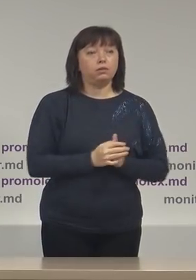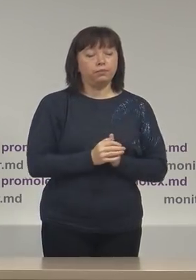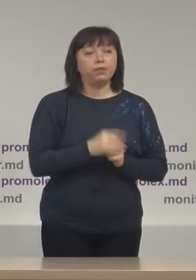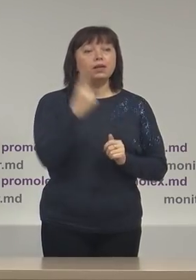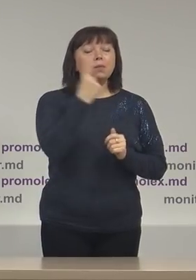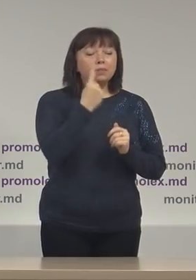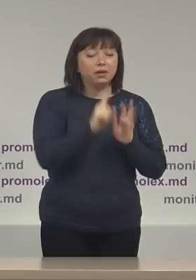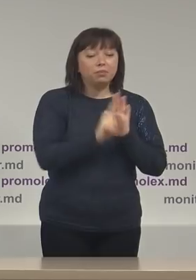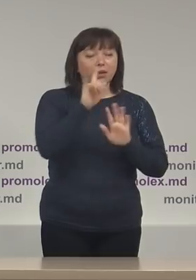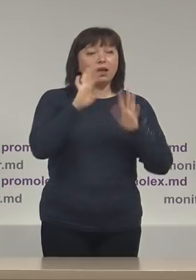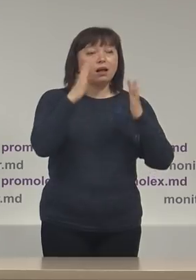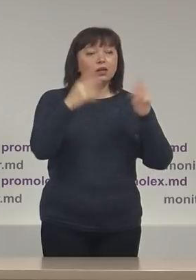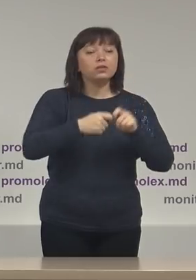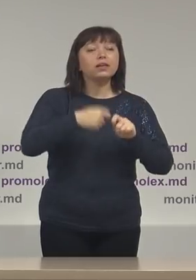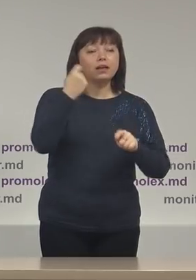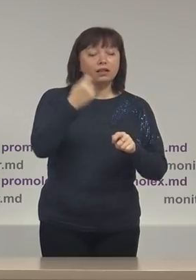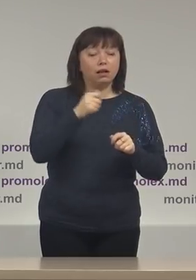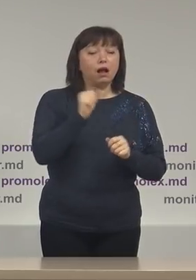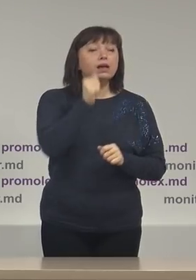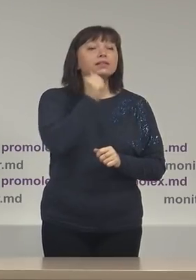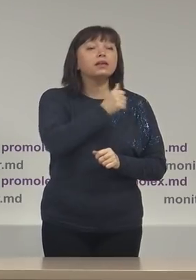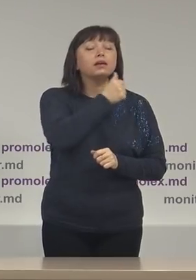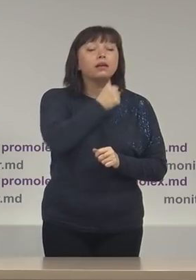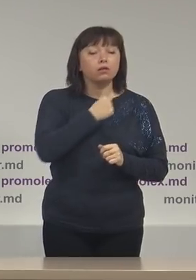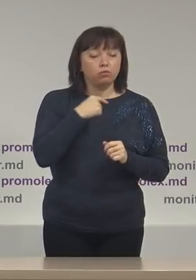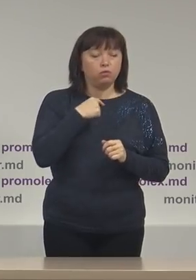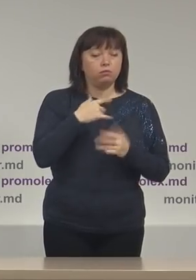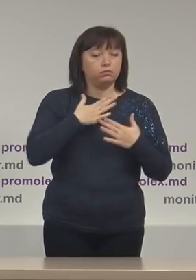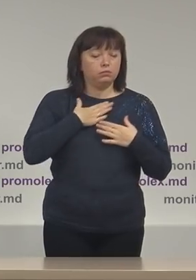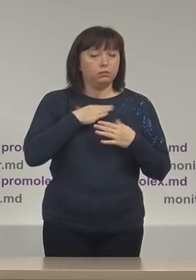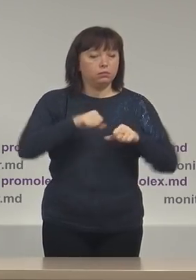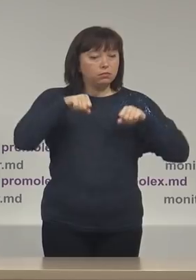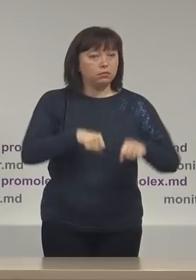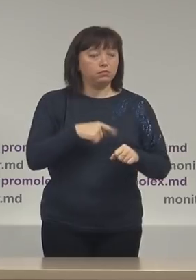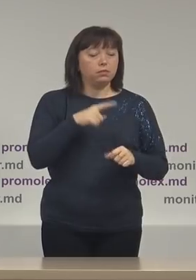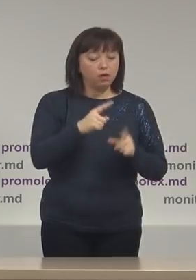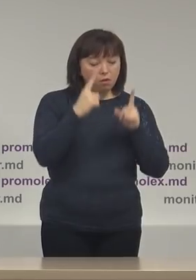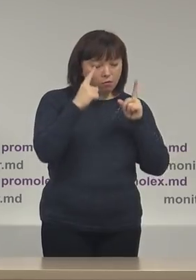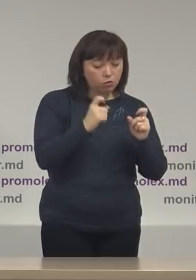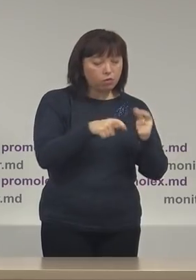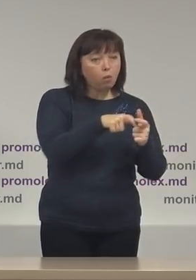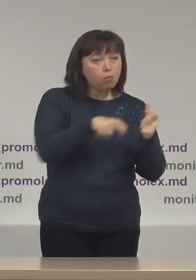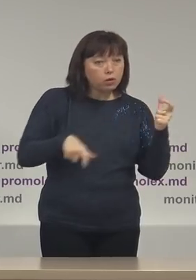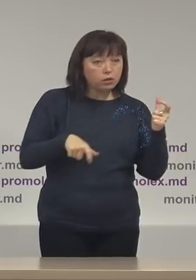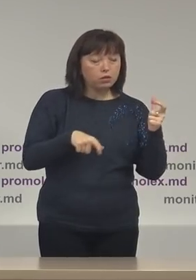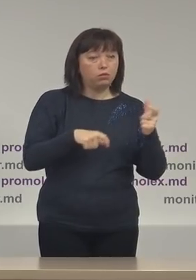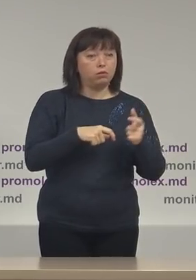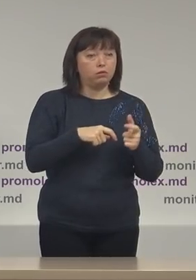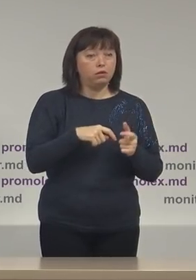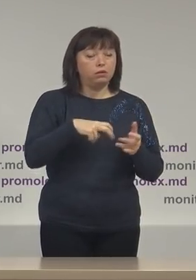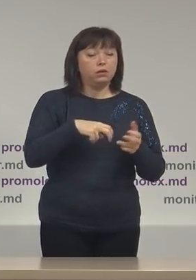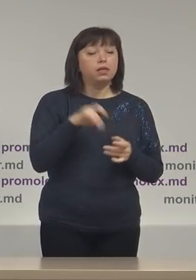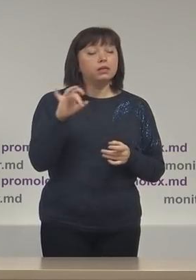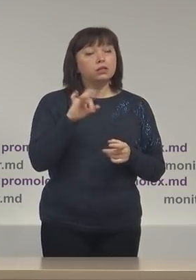Primele cazuri de încălcare a secretului votului prin fotografierea buletinilor de vot